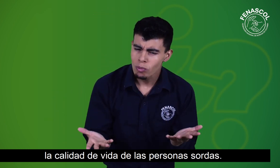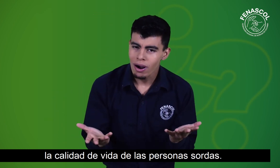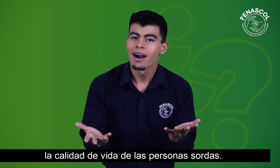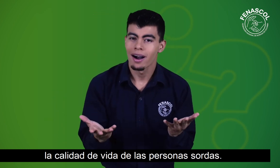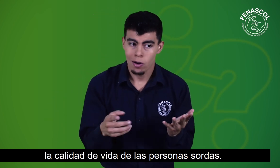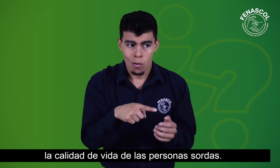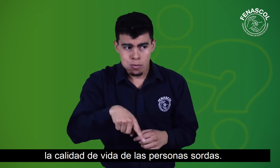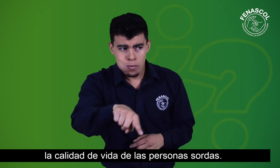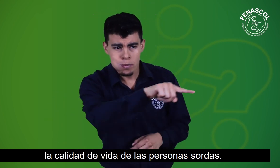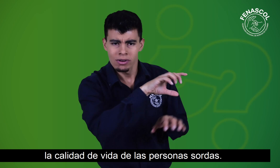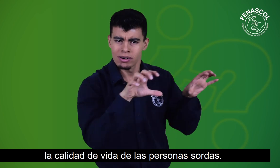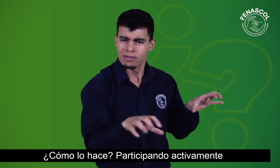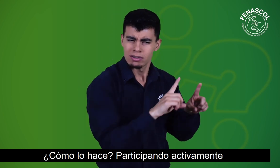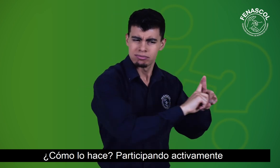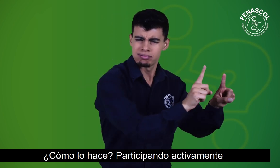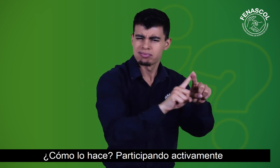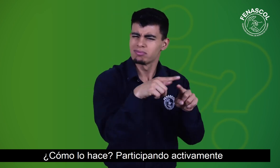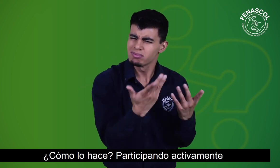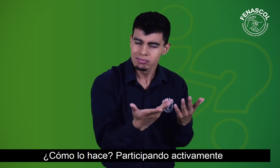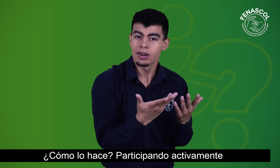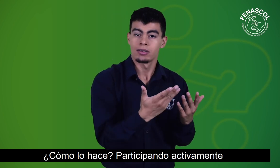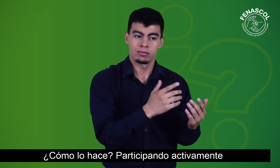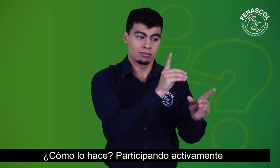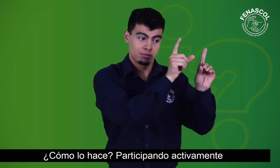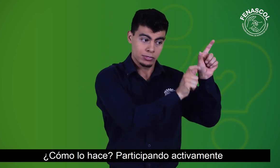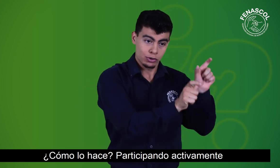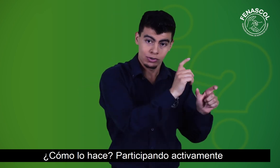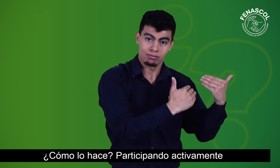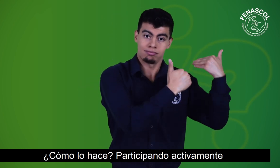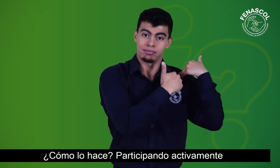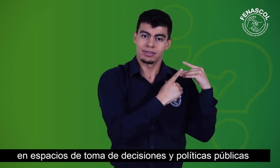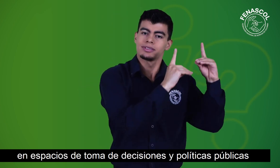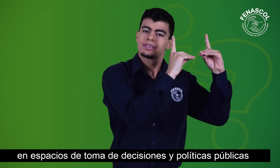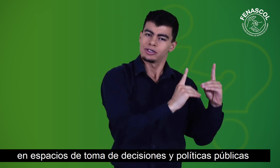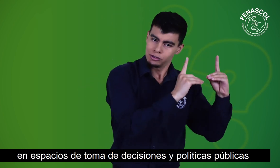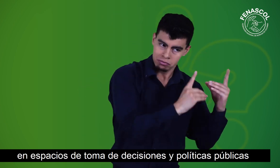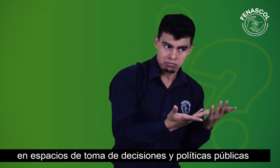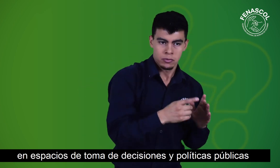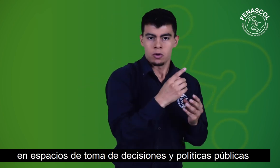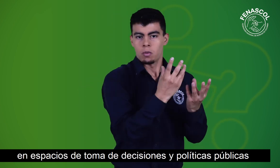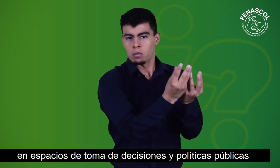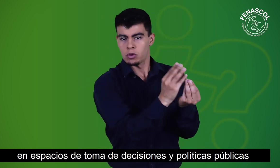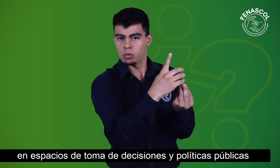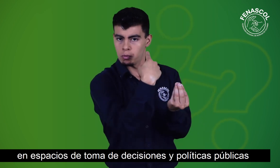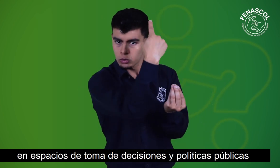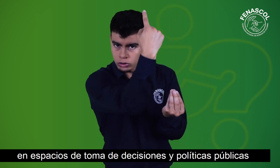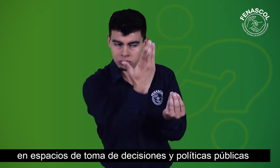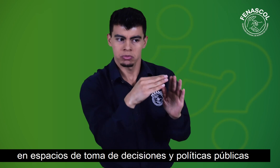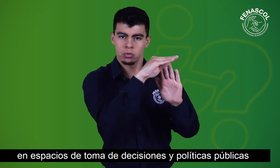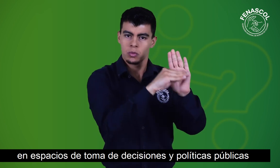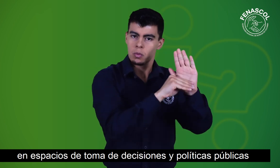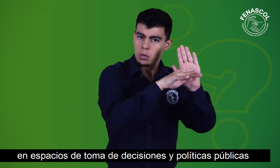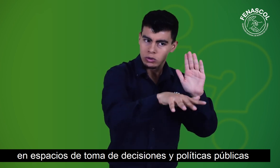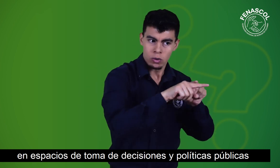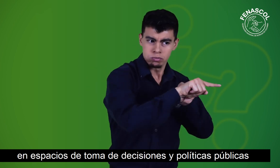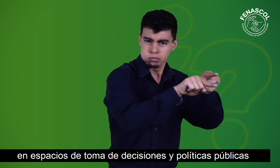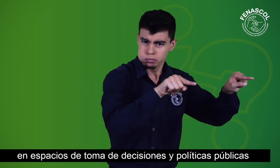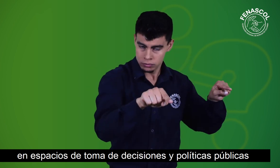personas sordas, como lo hace participando activamente en espacios de toma de decisiones y políticas públicas